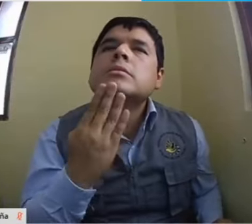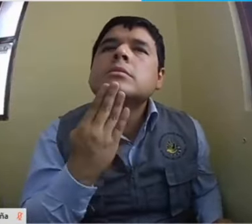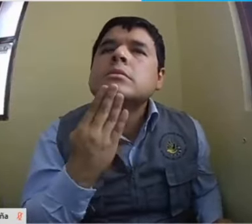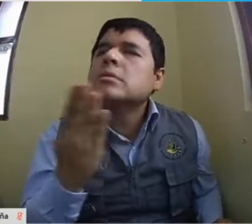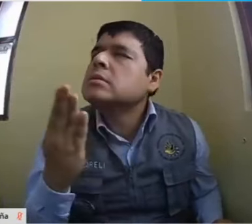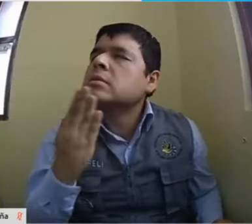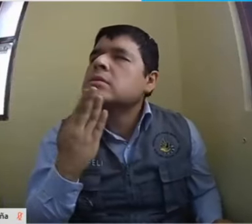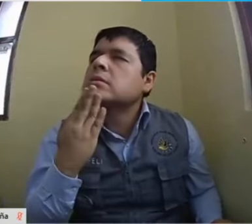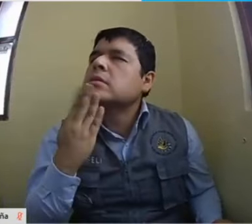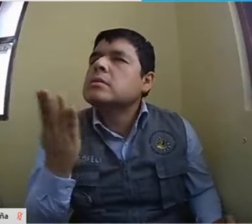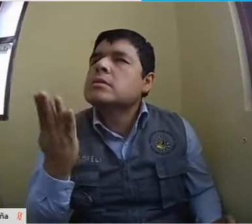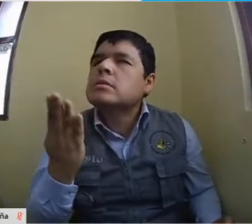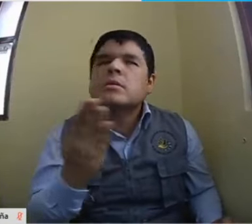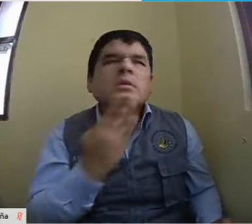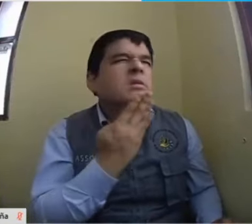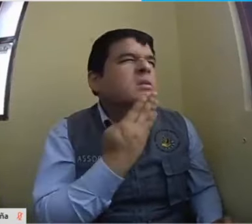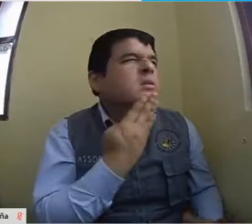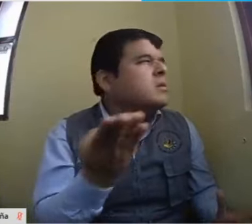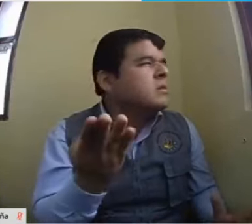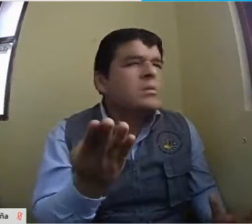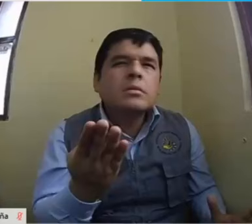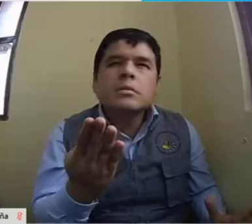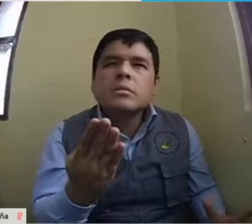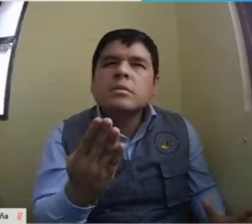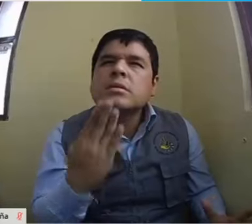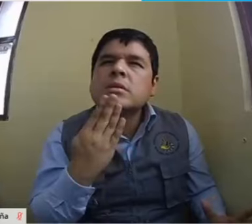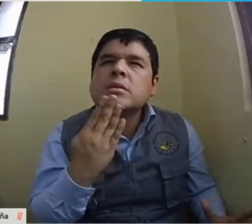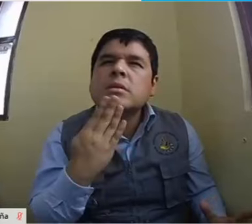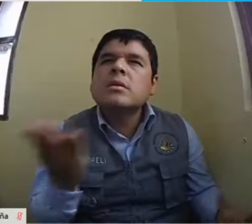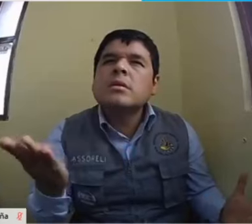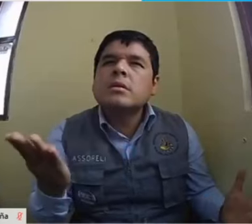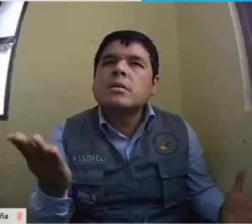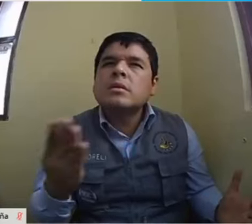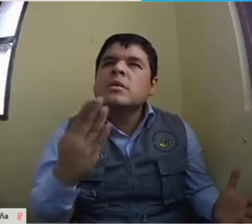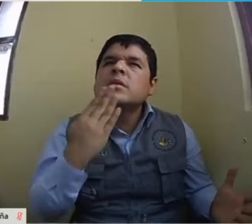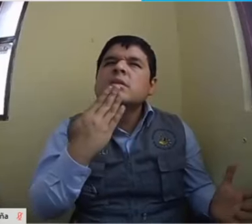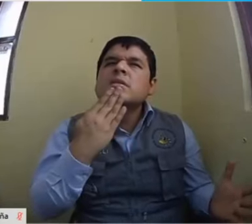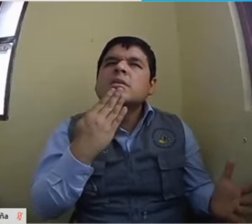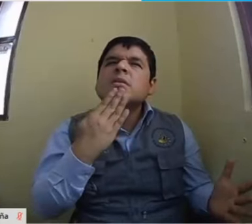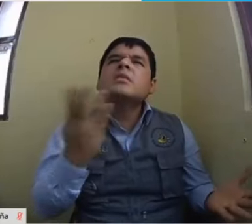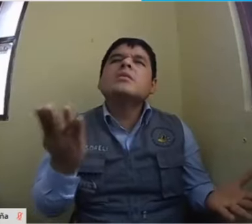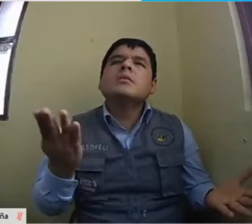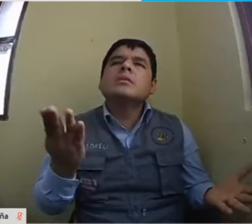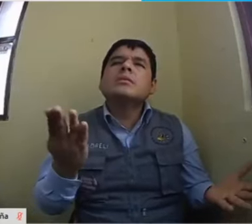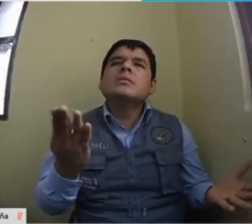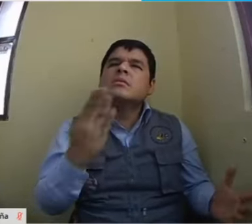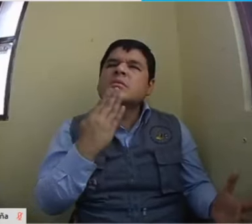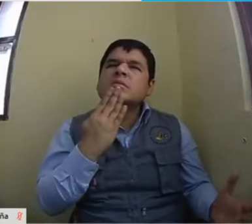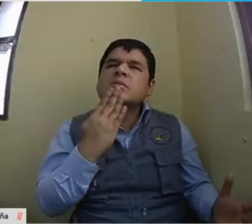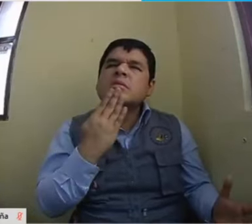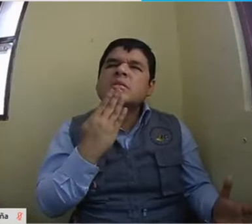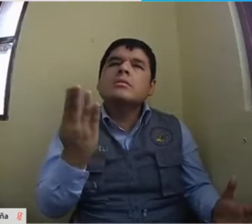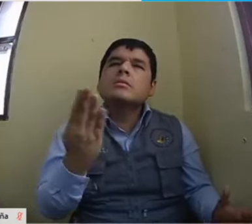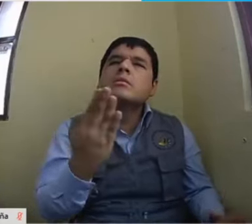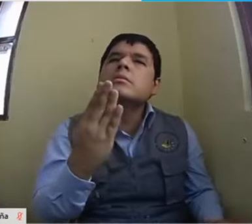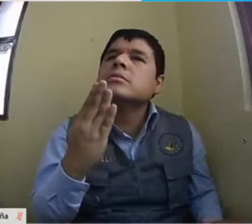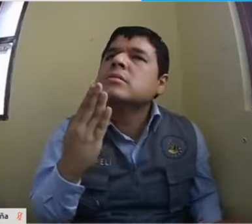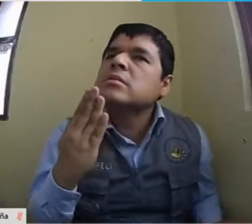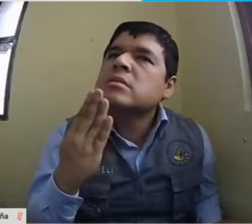¿Quién es todos los dedos en el mentón? Es la pregunta ¿quién? ¿Quién